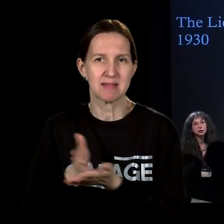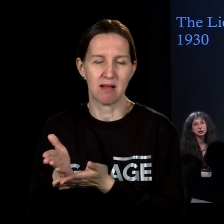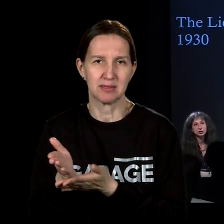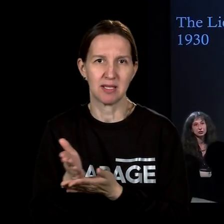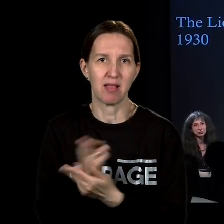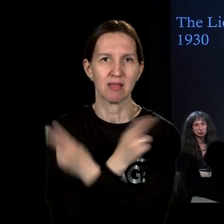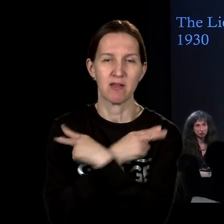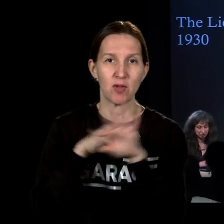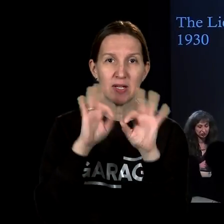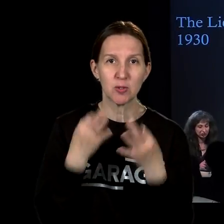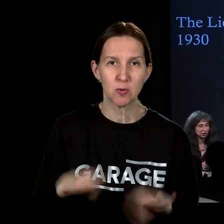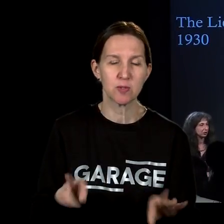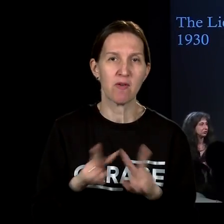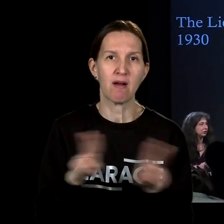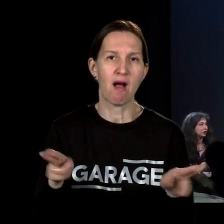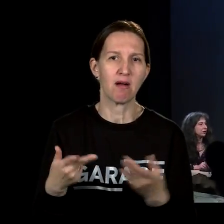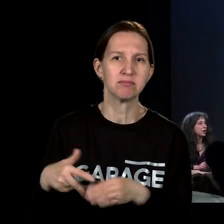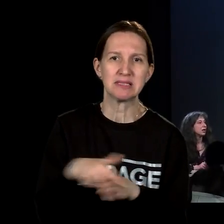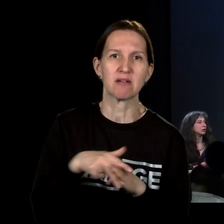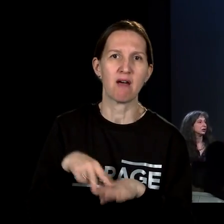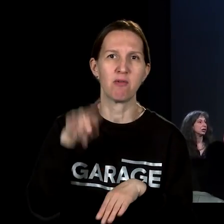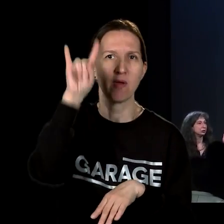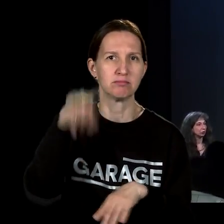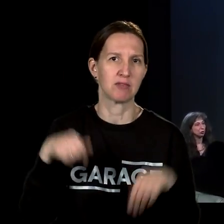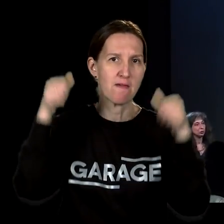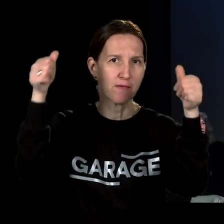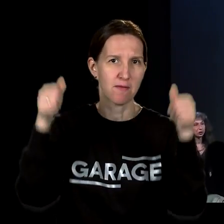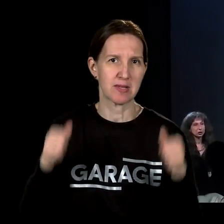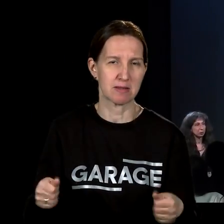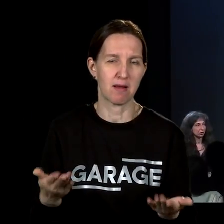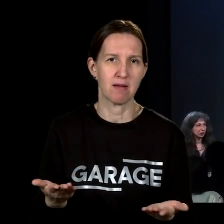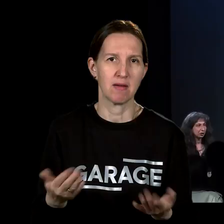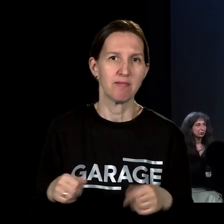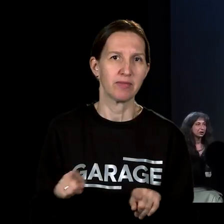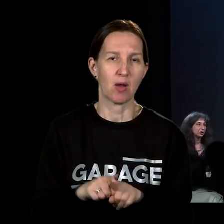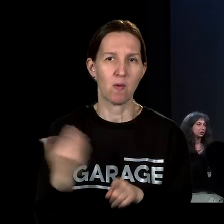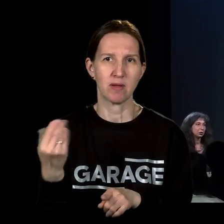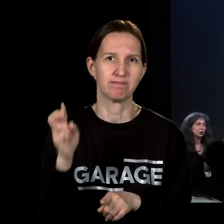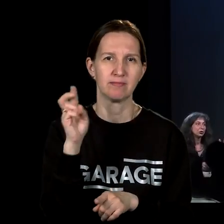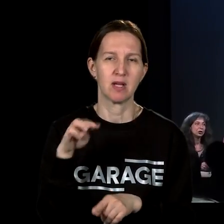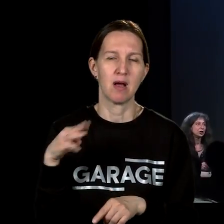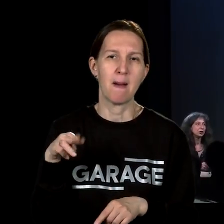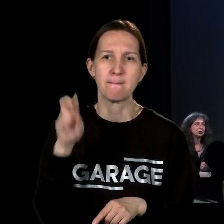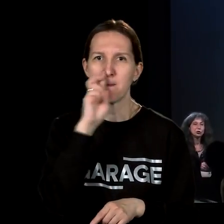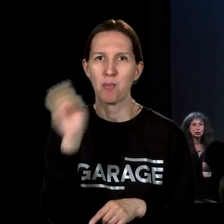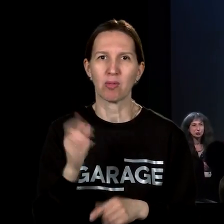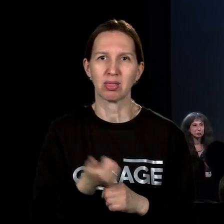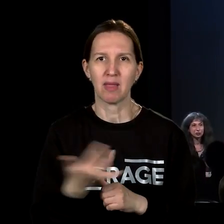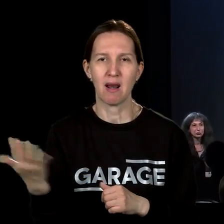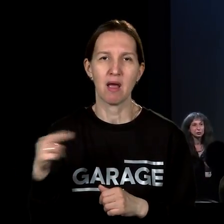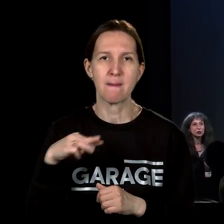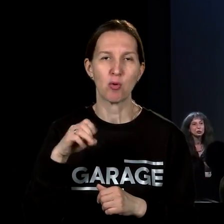это почти вывеска, да, цирковая вывеска. Возникает вот такой монпарнасский бордель, там, где эти обнаженные женщины